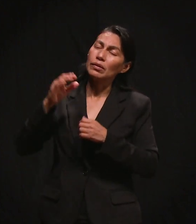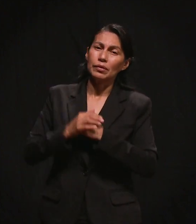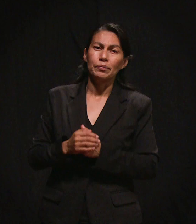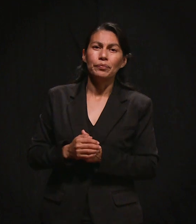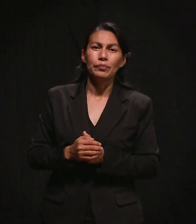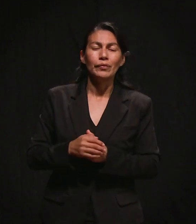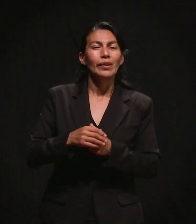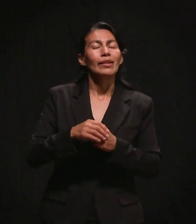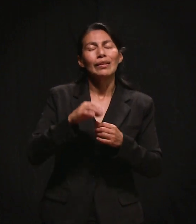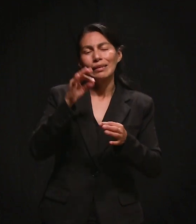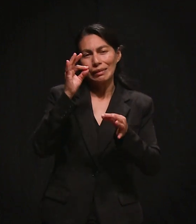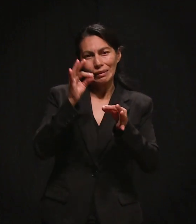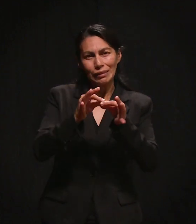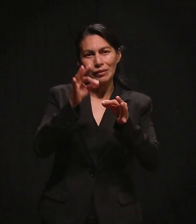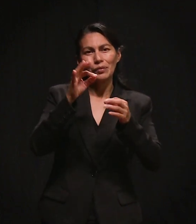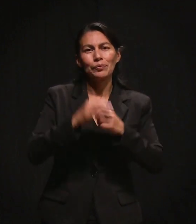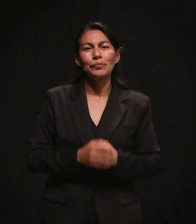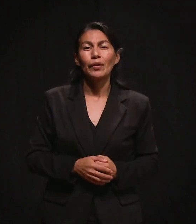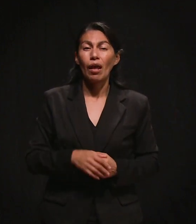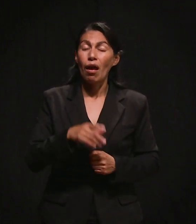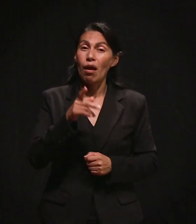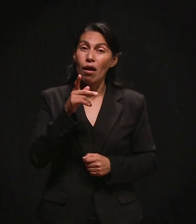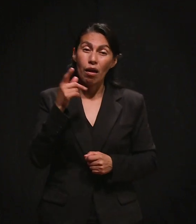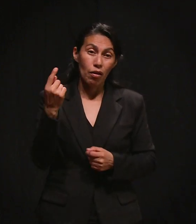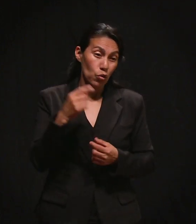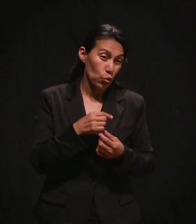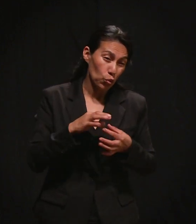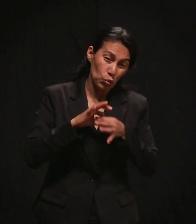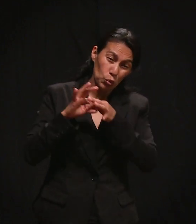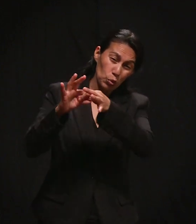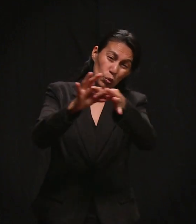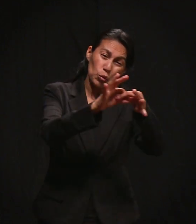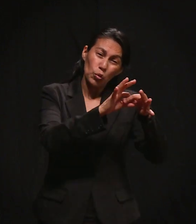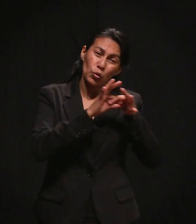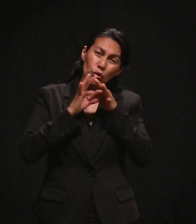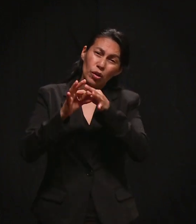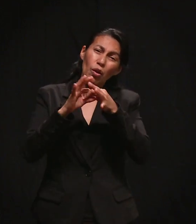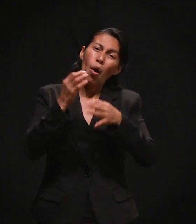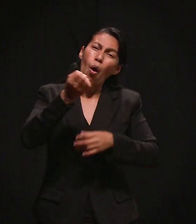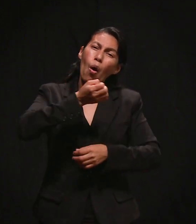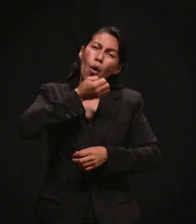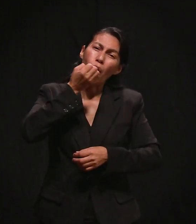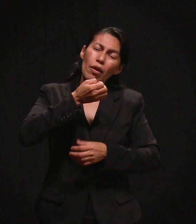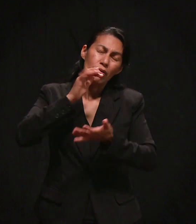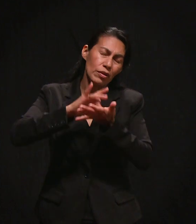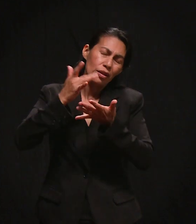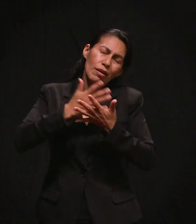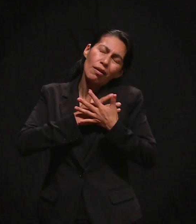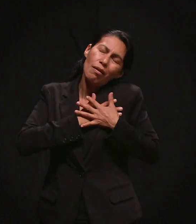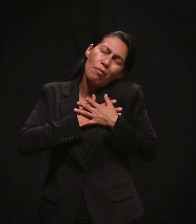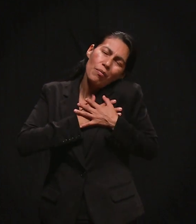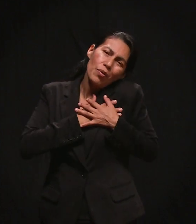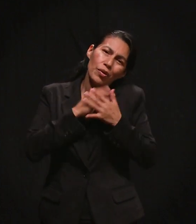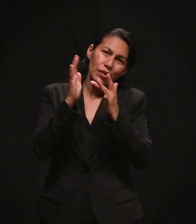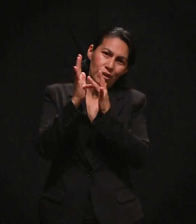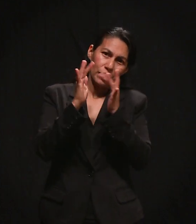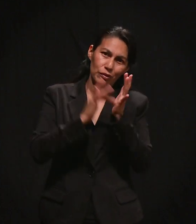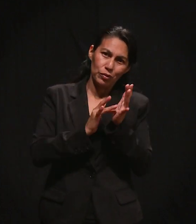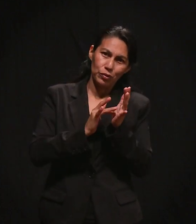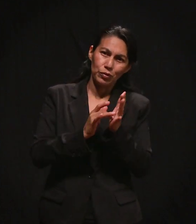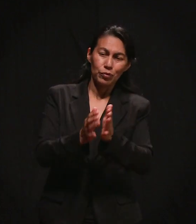los otros, unidos en el amor de Cristo Jesús. Orar, por favor, por Mirna Castillo y esposo